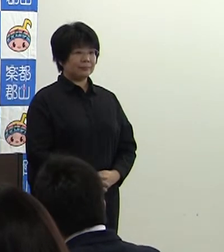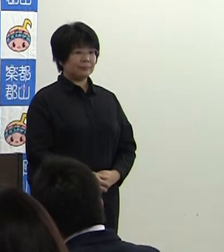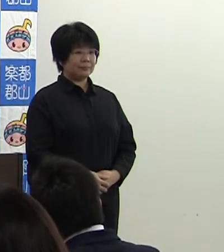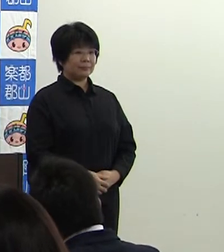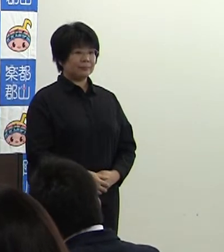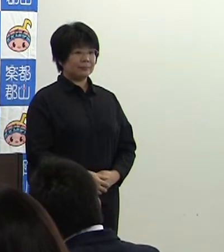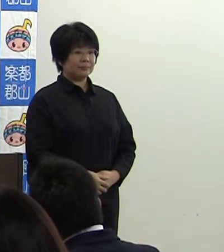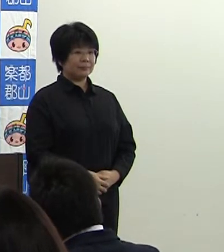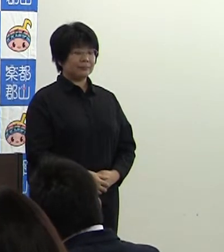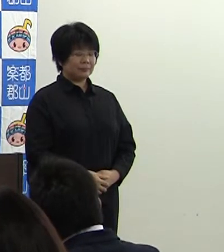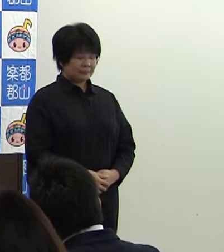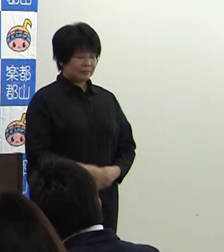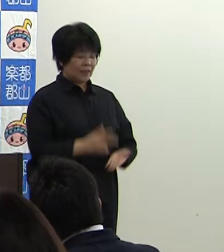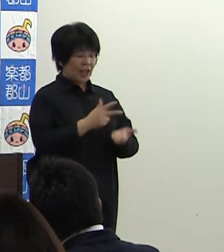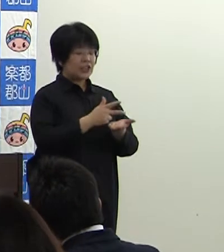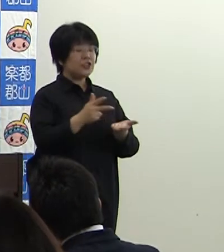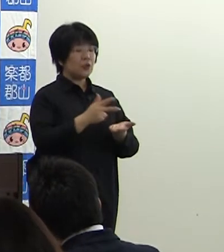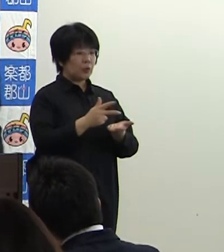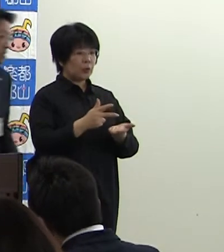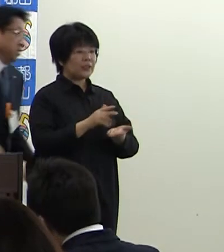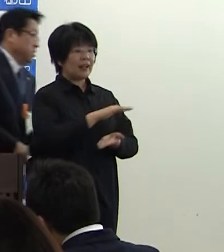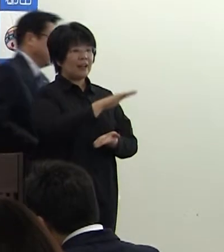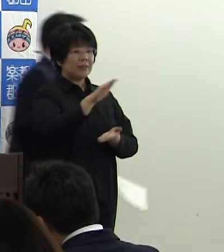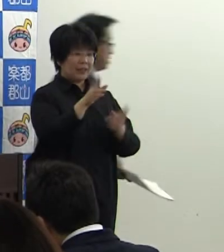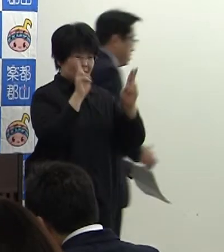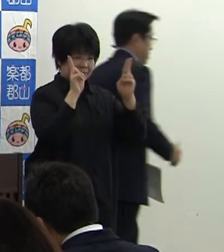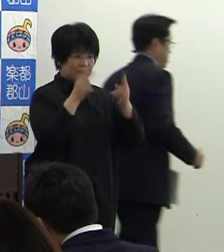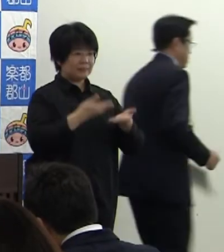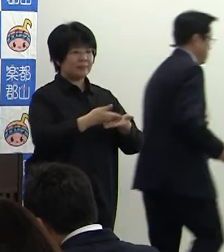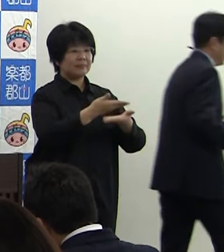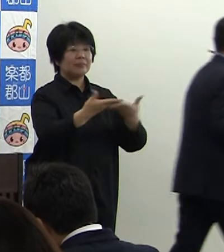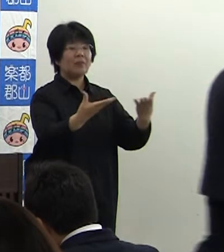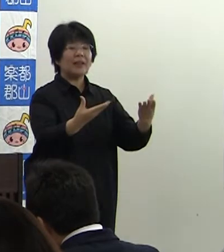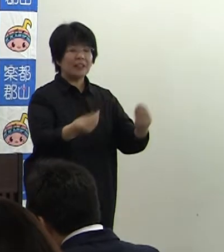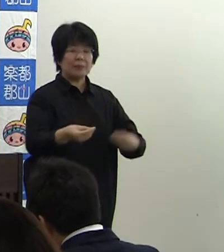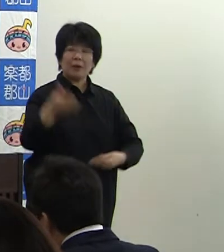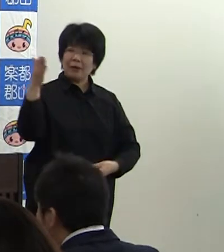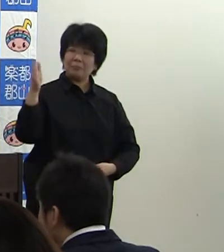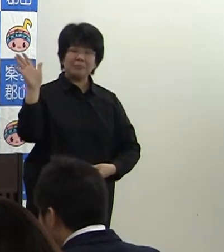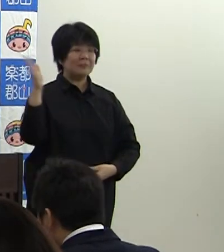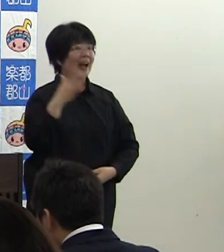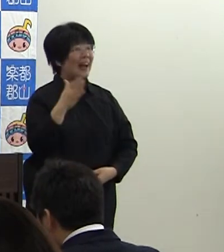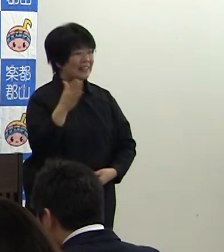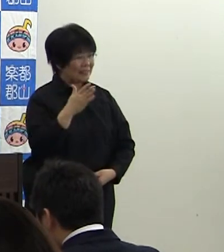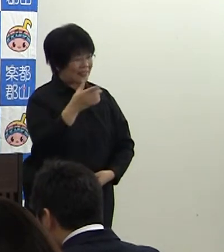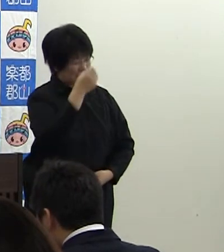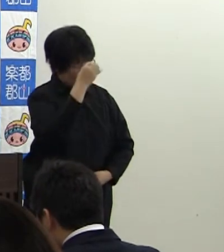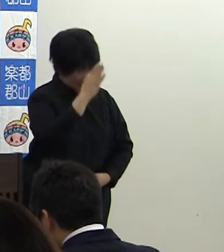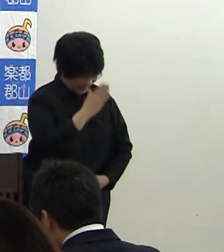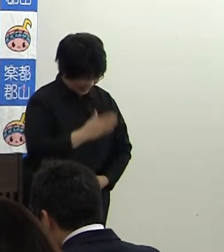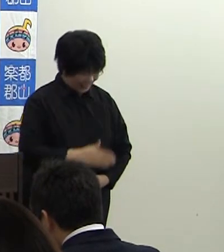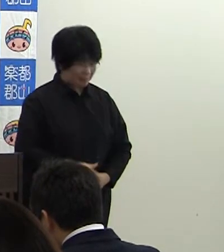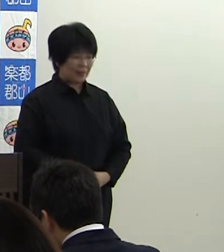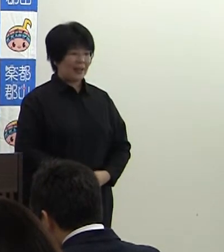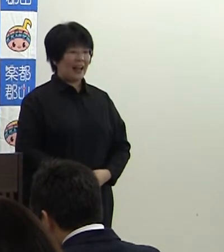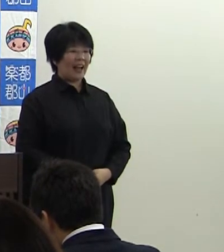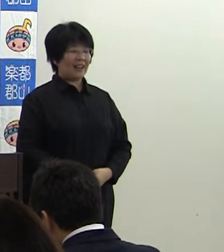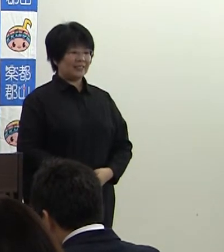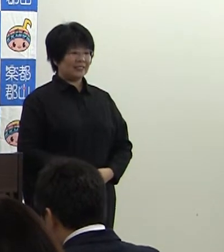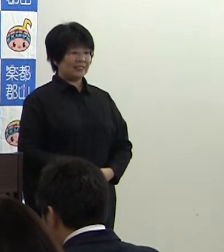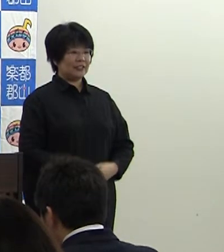ペーパーは渡しております。あ、そうですか、はい。すいません、モニターなしで、追加資料でござい